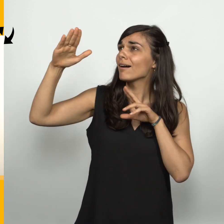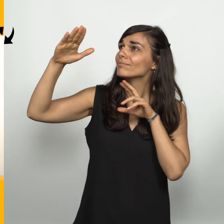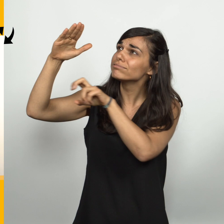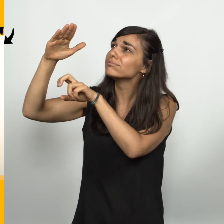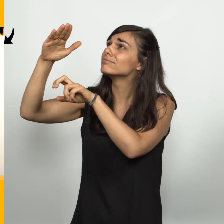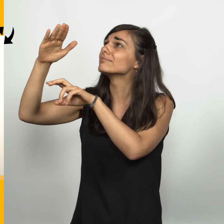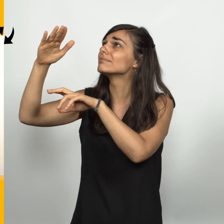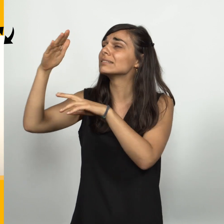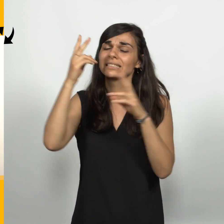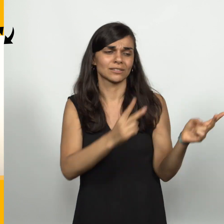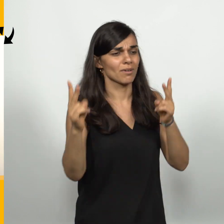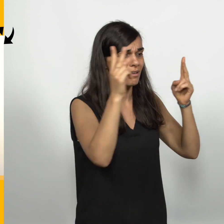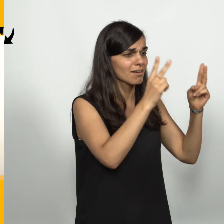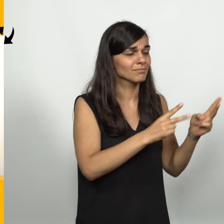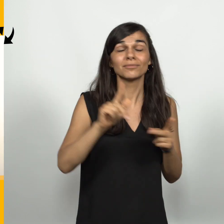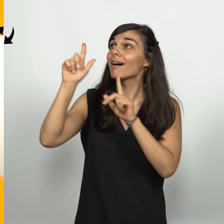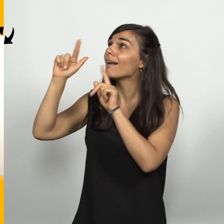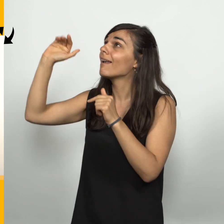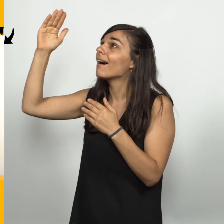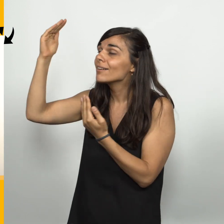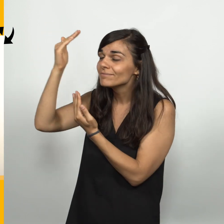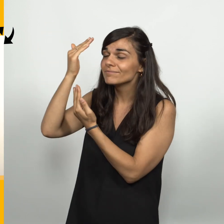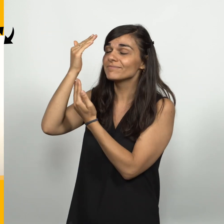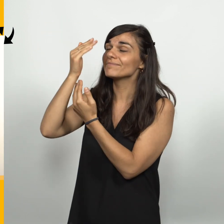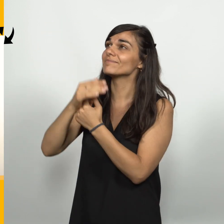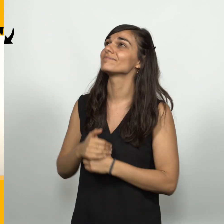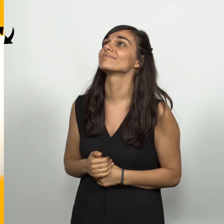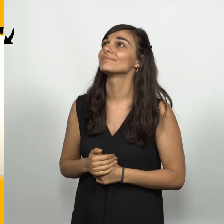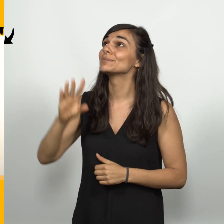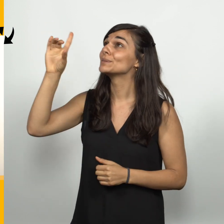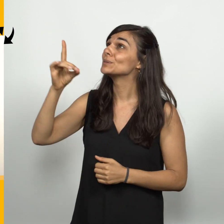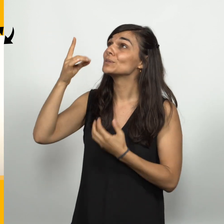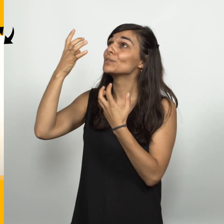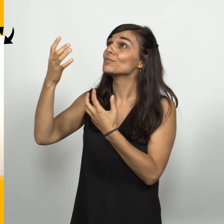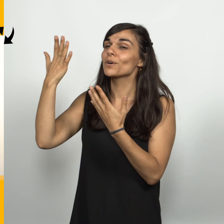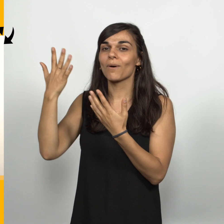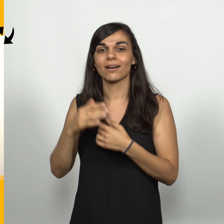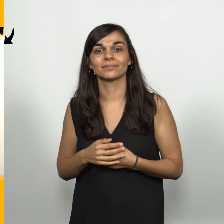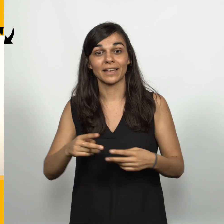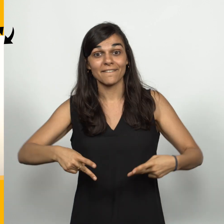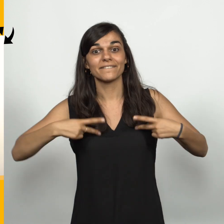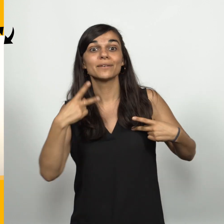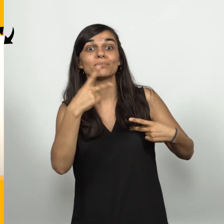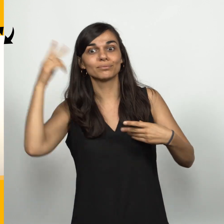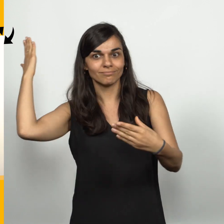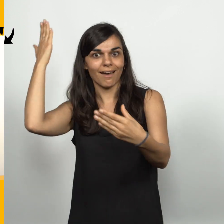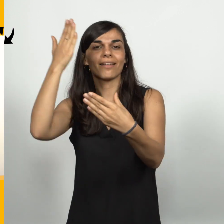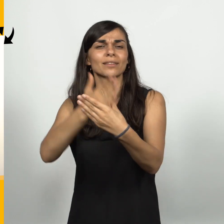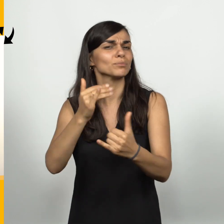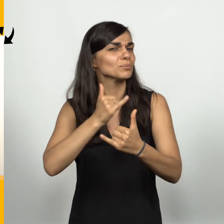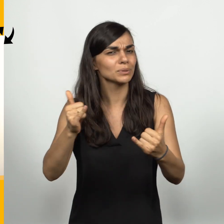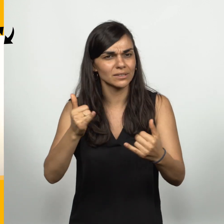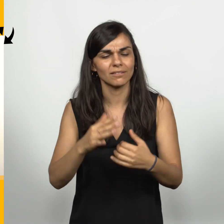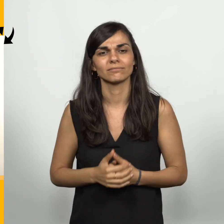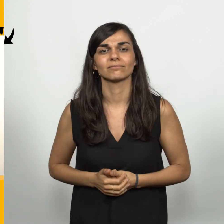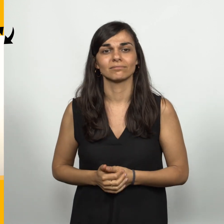contre cette tempête. Dieu veut manifester sa toute-puissance dans votre vie et veut se glorifier. Dieu qui est plus